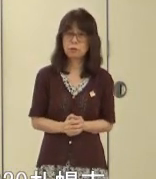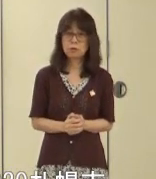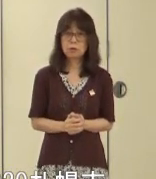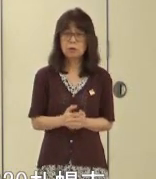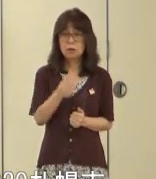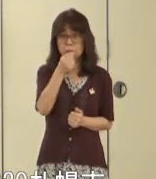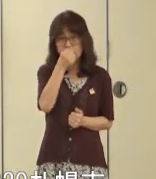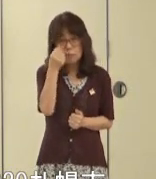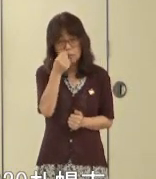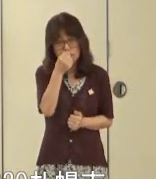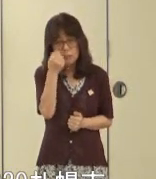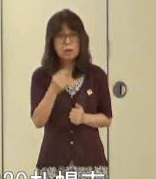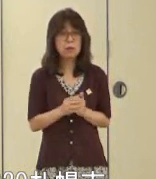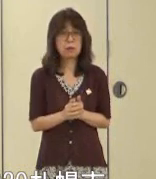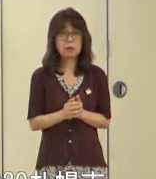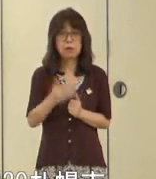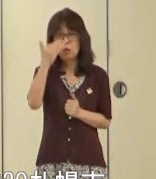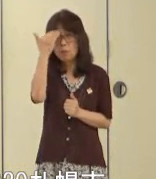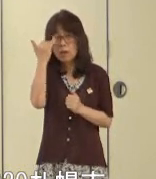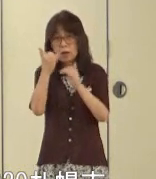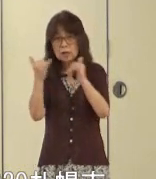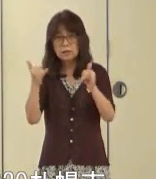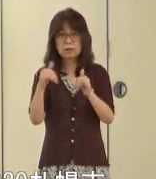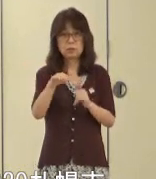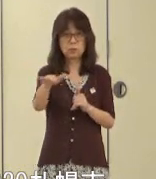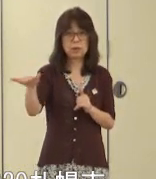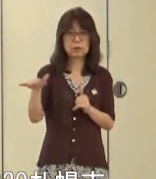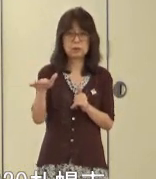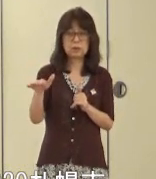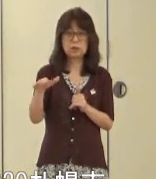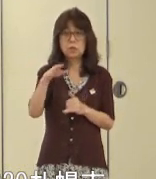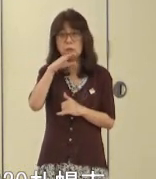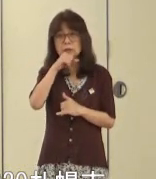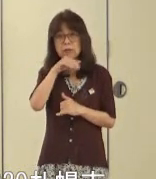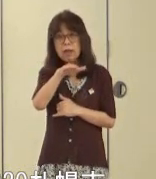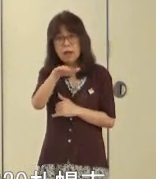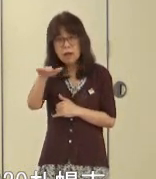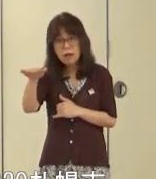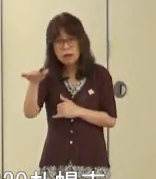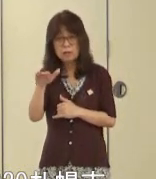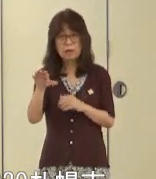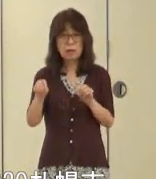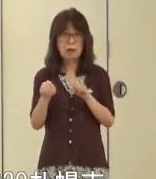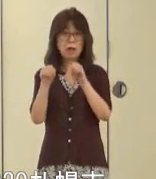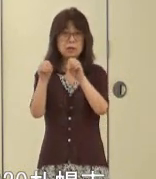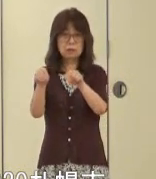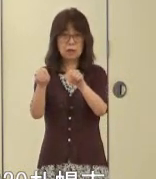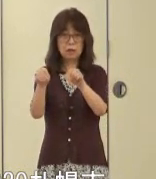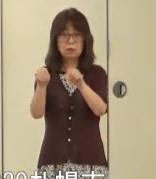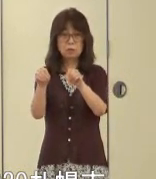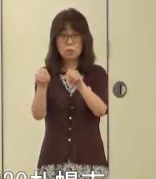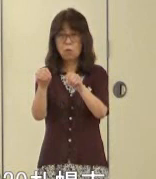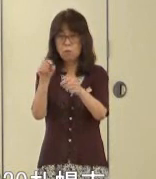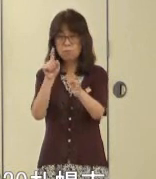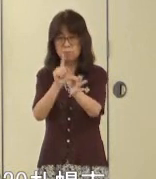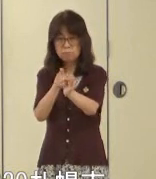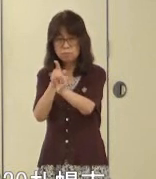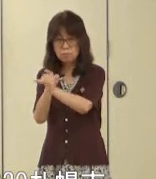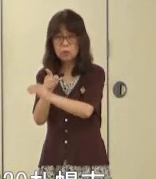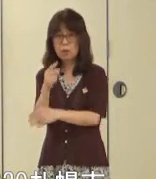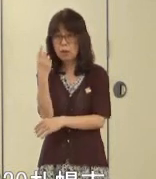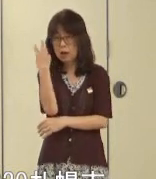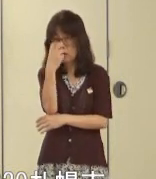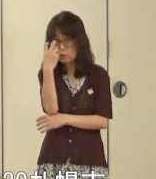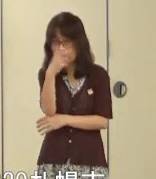的まだその若い世代の方の感染が多く確認をされるわけでありますけれども、まあ、そうい